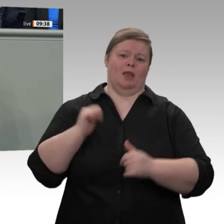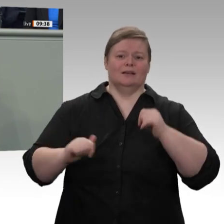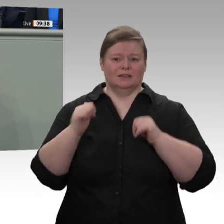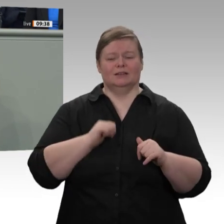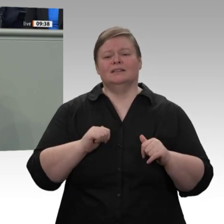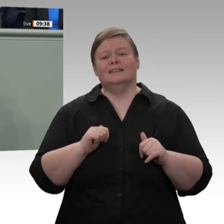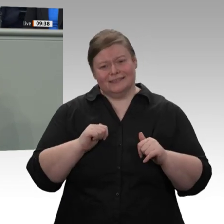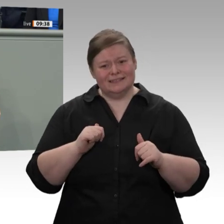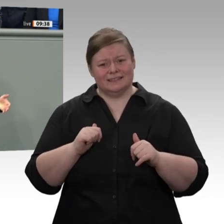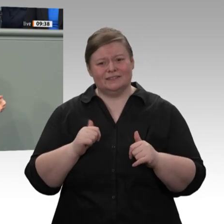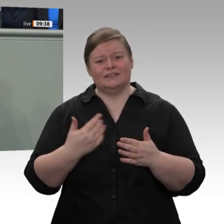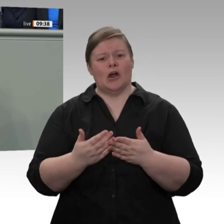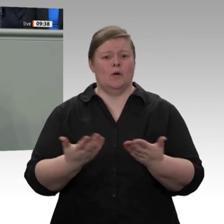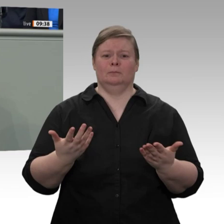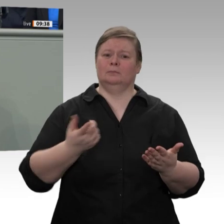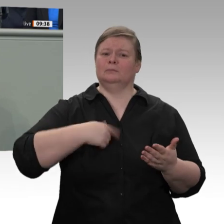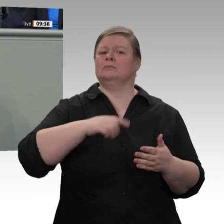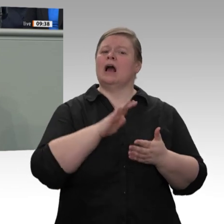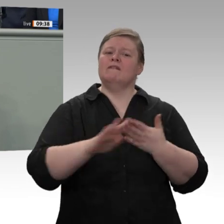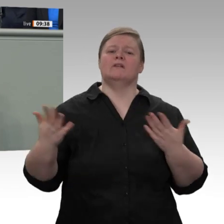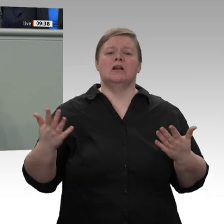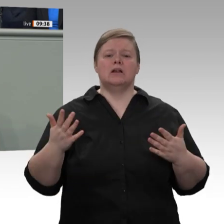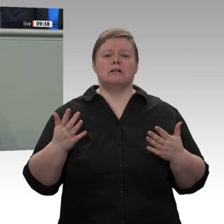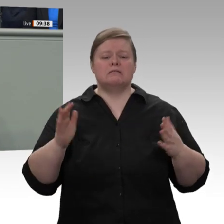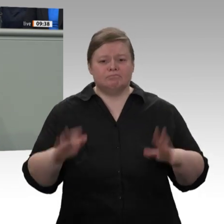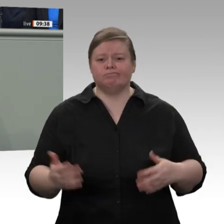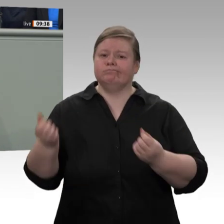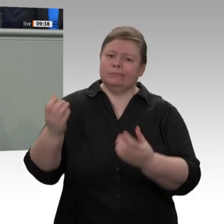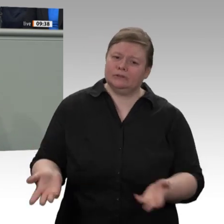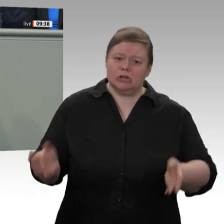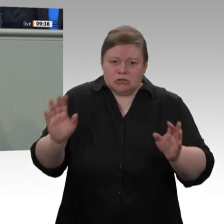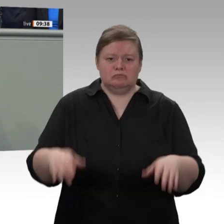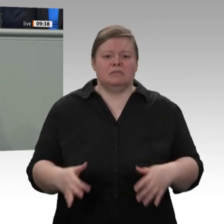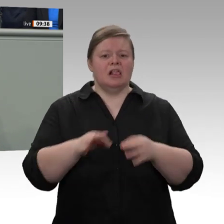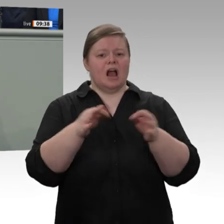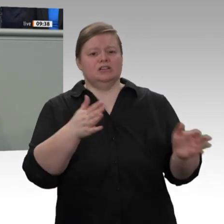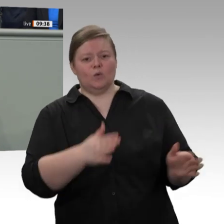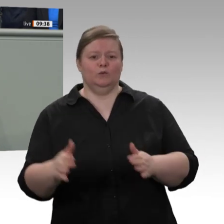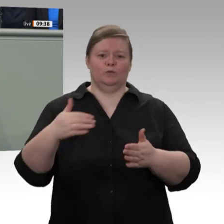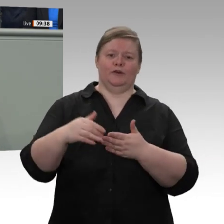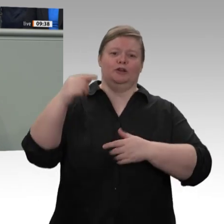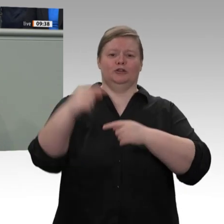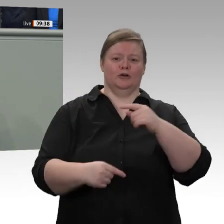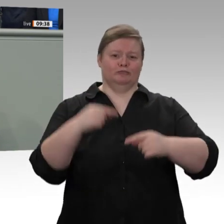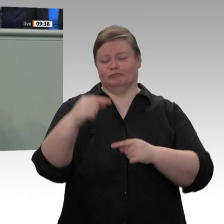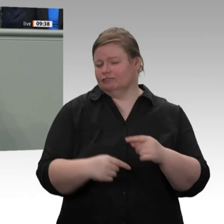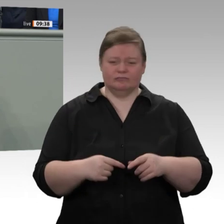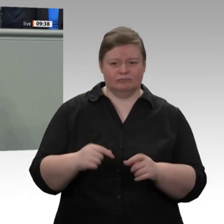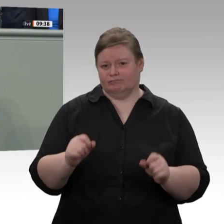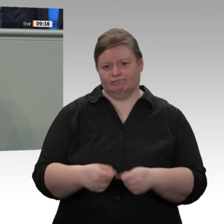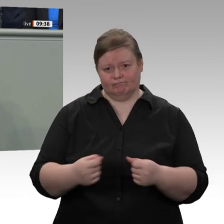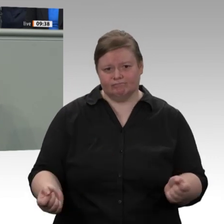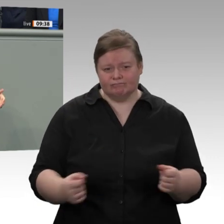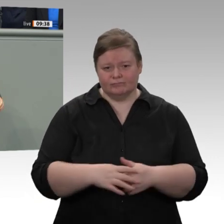unterschwelligen Bemerkungen und direkten Beleidigungen bis hin zu offener Gewalt. Das ist sehr schmerzhaft. Gerade wir